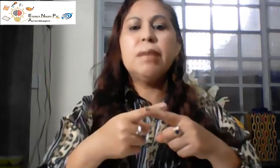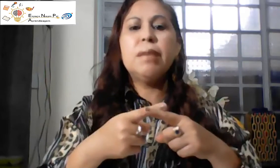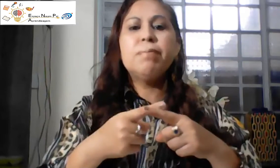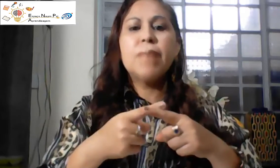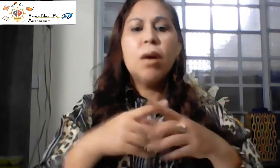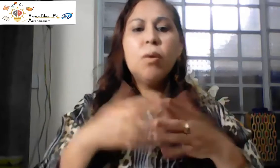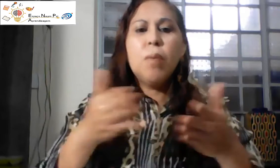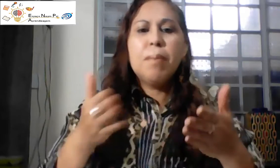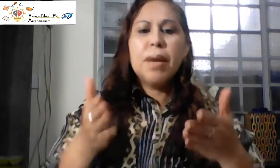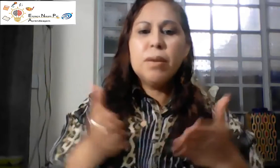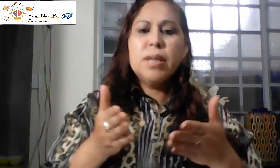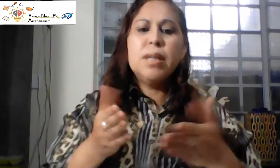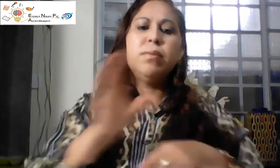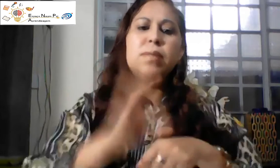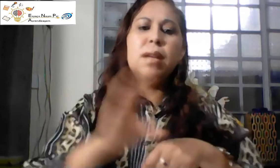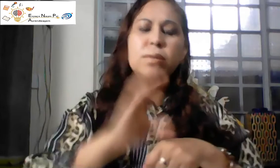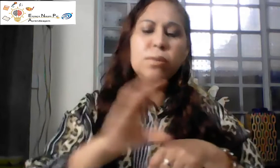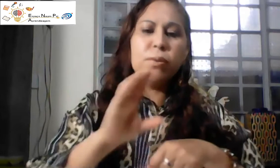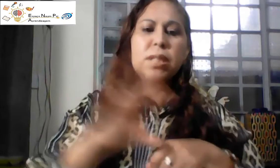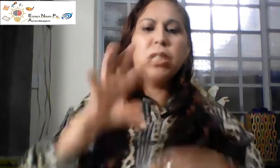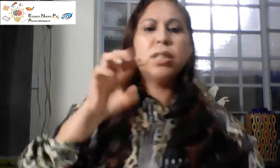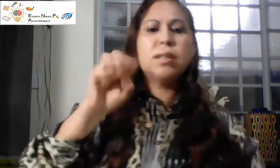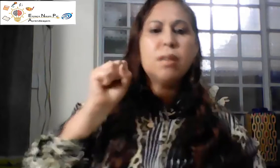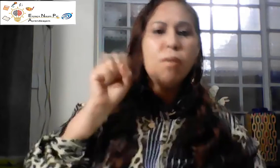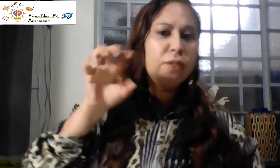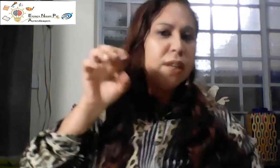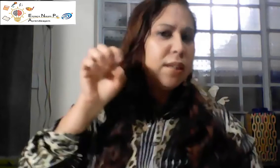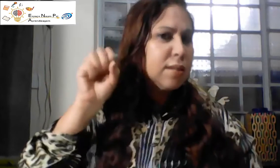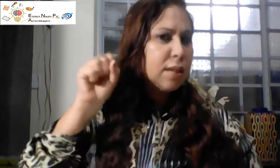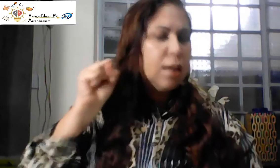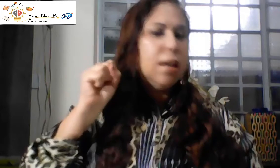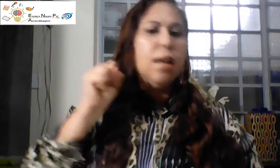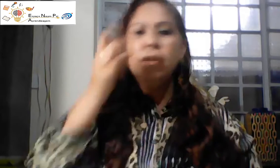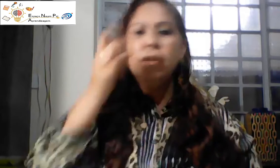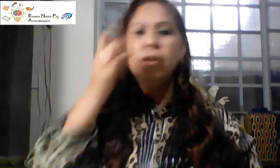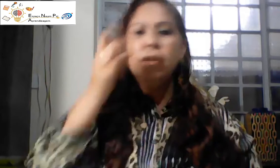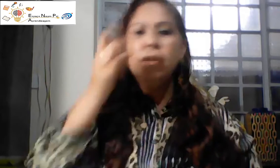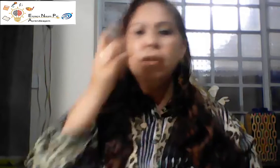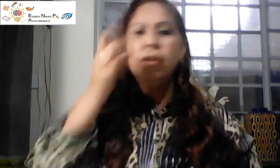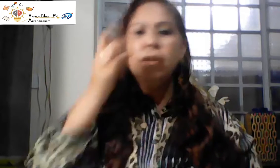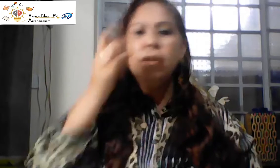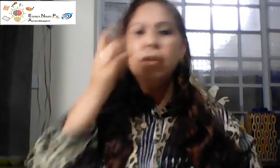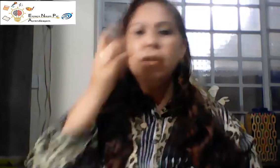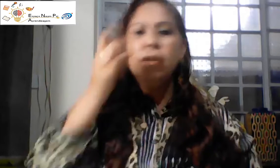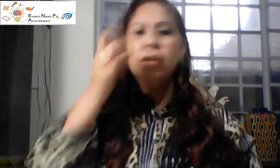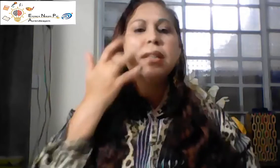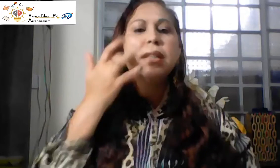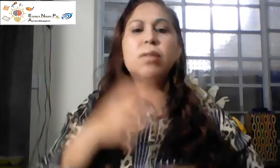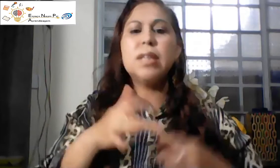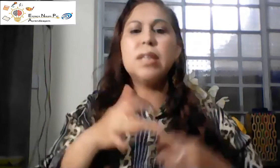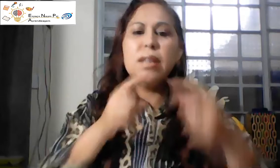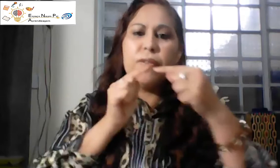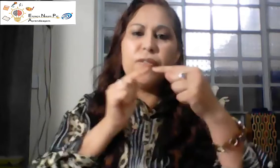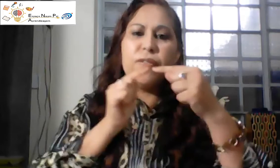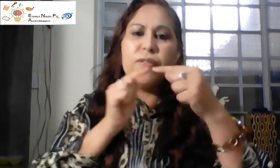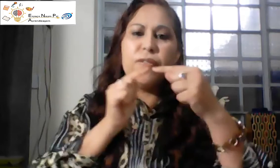porque como a maioria dos alunos cursistas são ouvintes, Então, facilita mais a questão